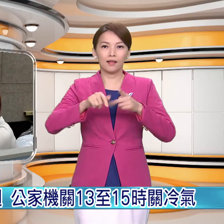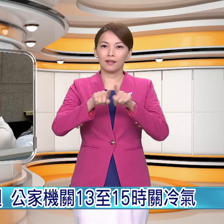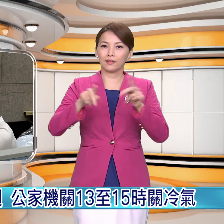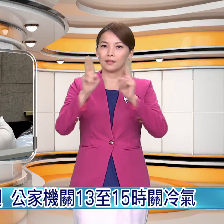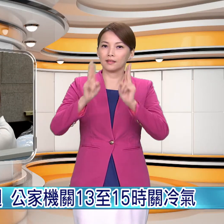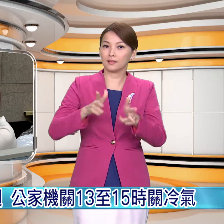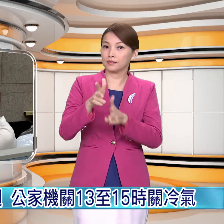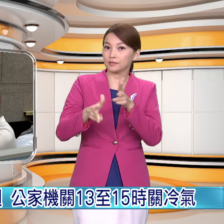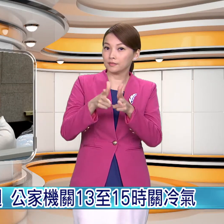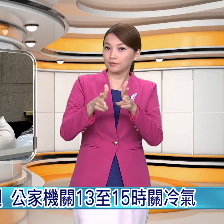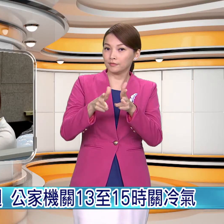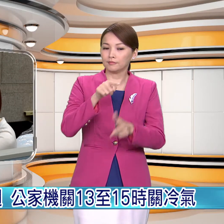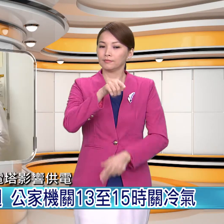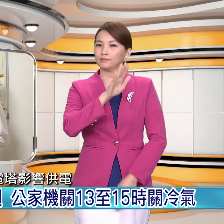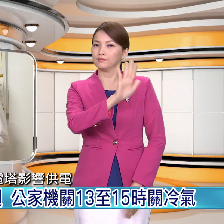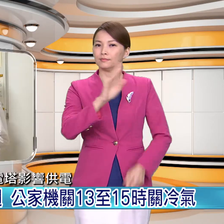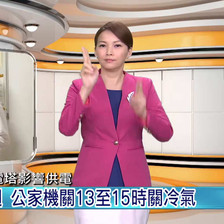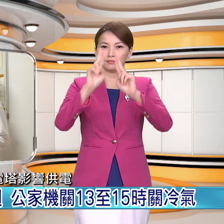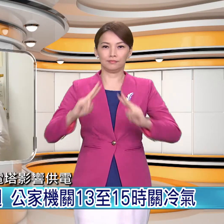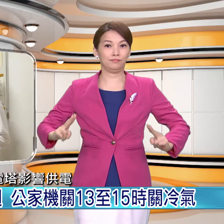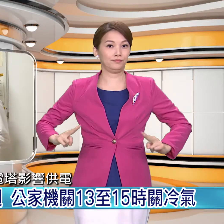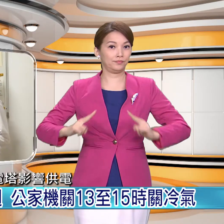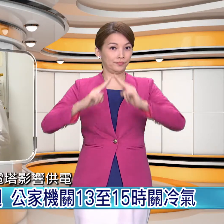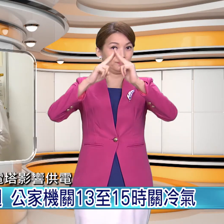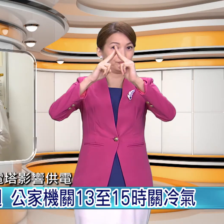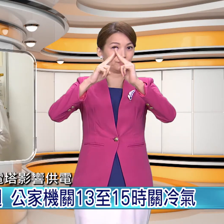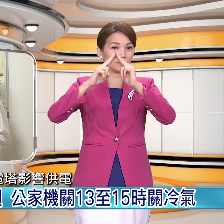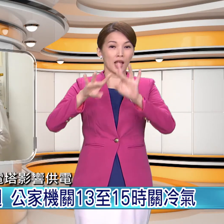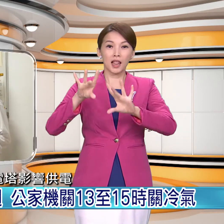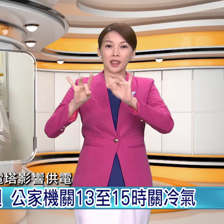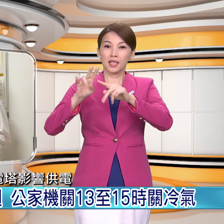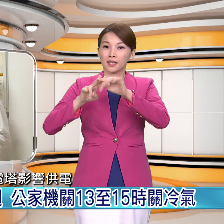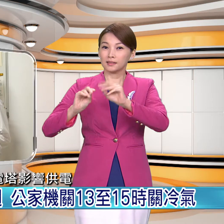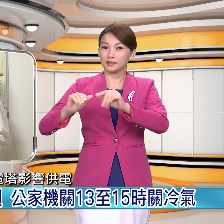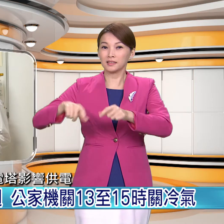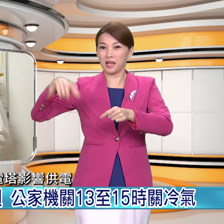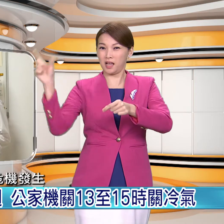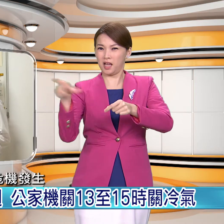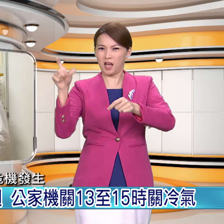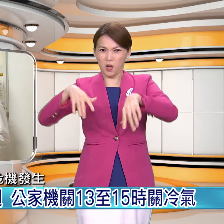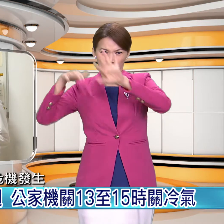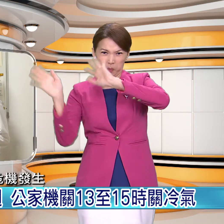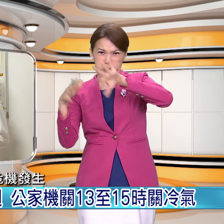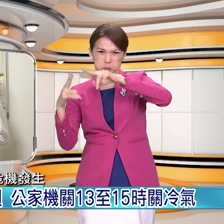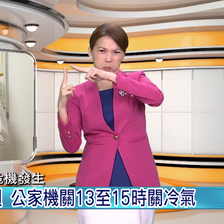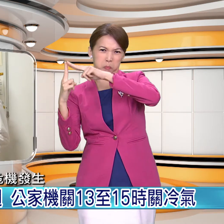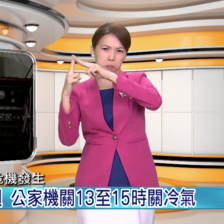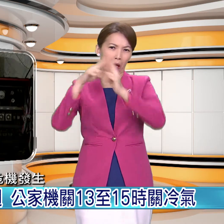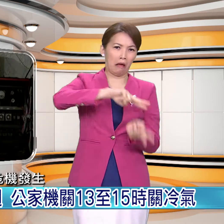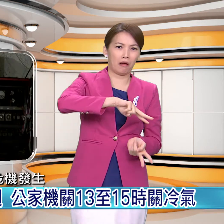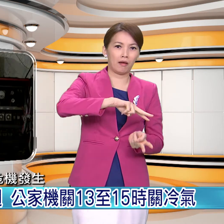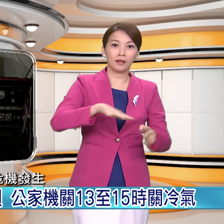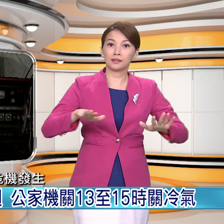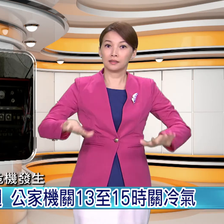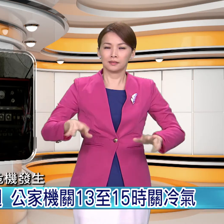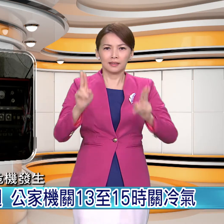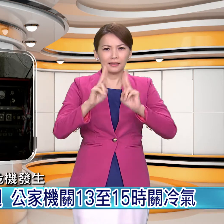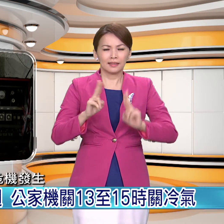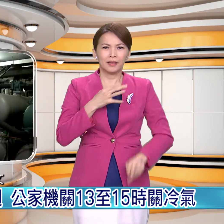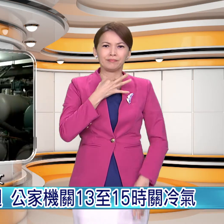泥沙台风吹倒花莲和平电厂电塔，影响供电。而为了避免限电危机发生，